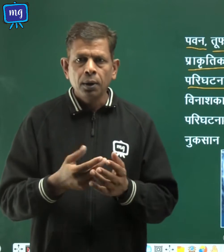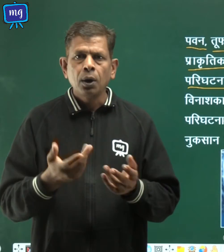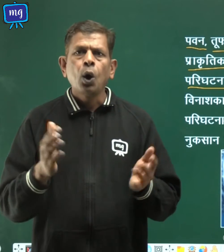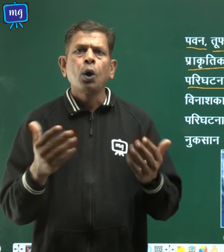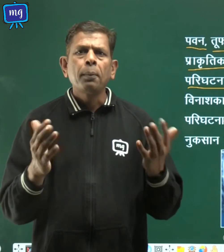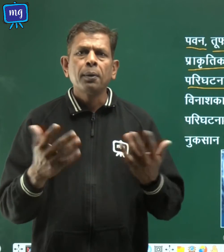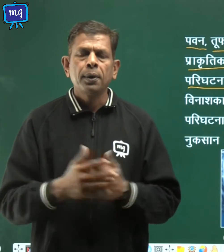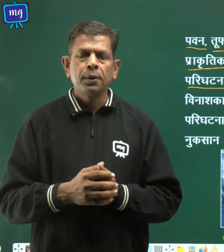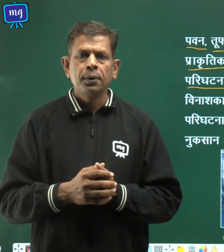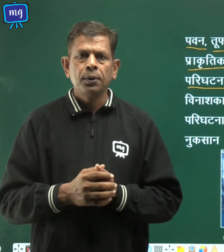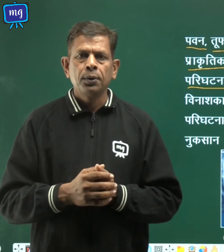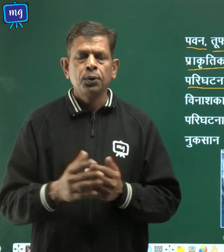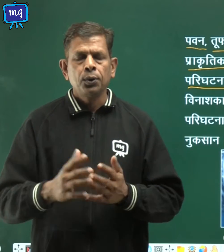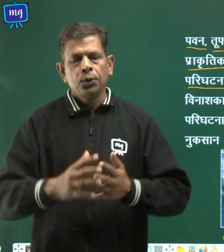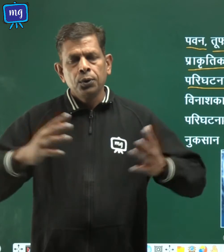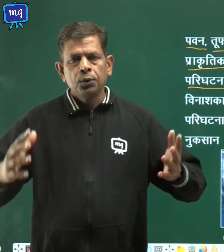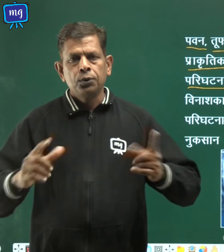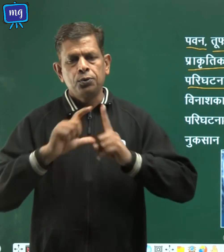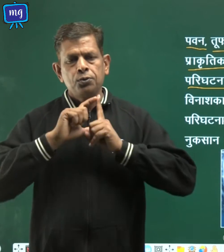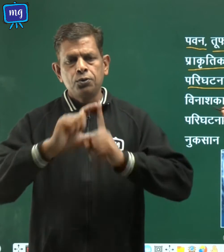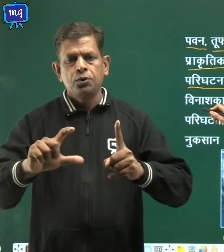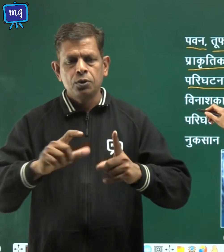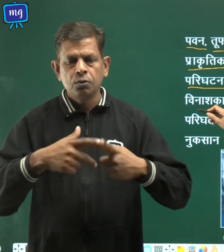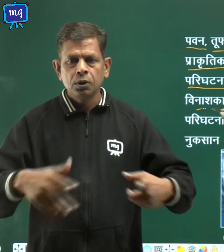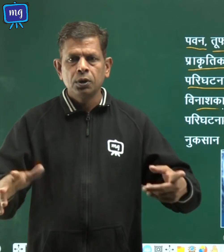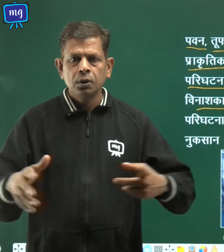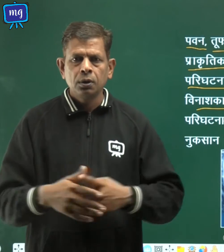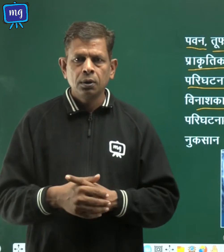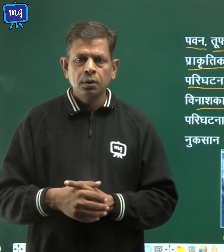कभी कभी इतनी विनाशकारी हो जाती हैं